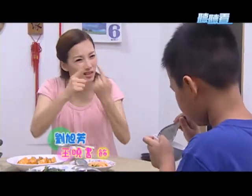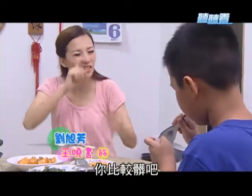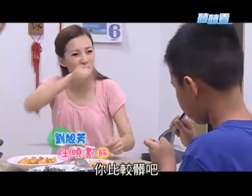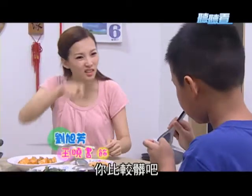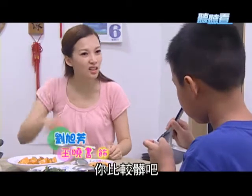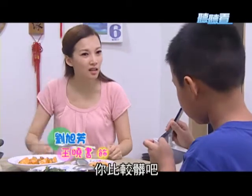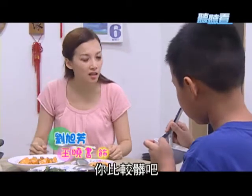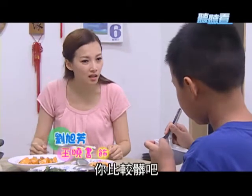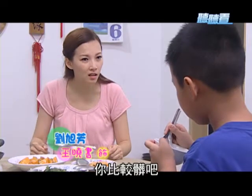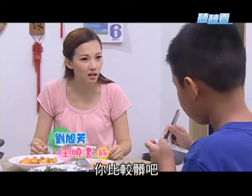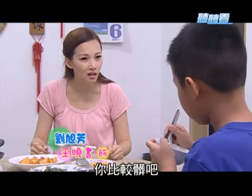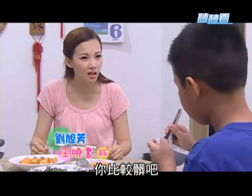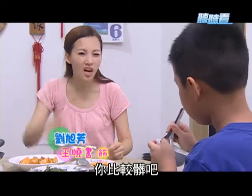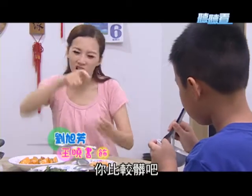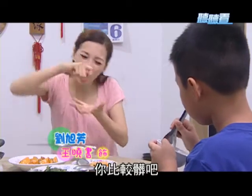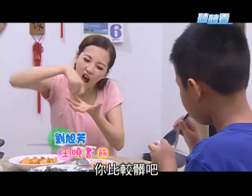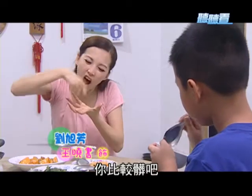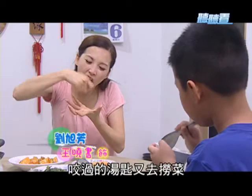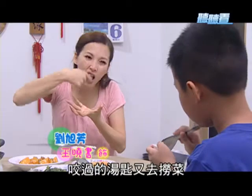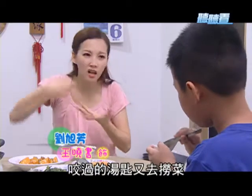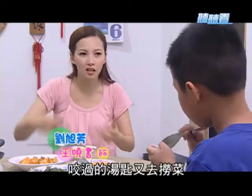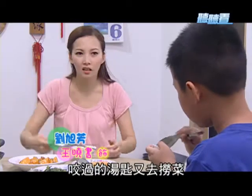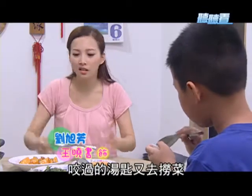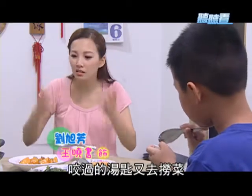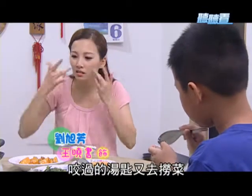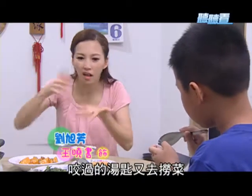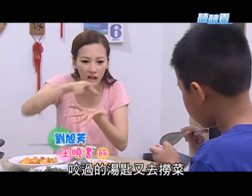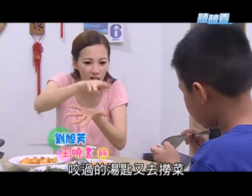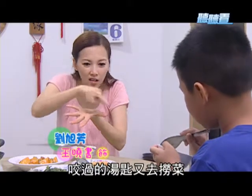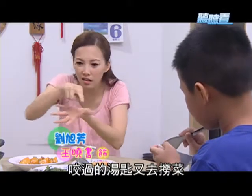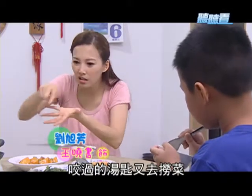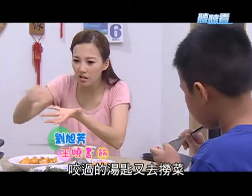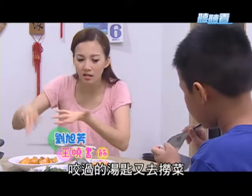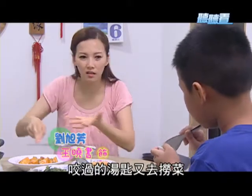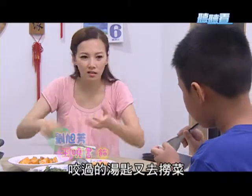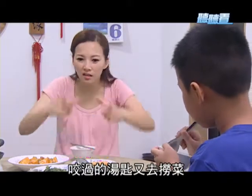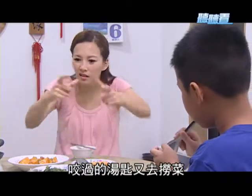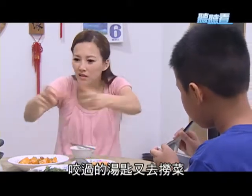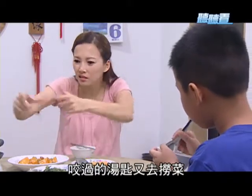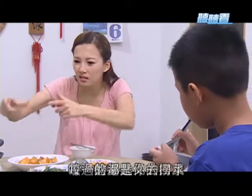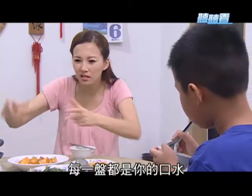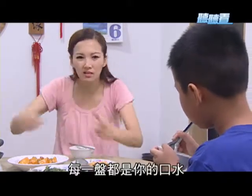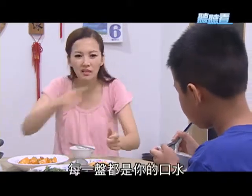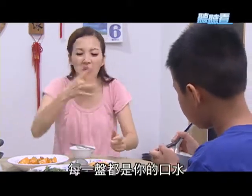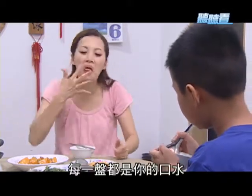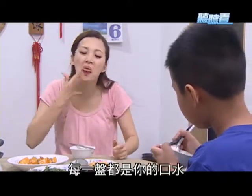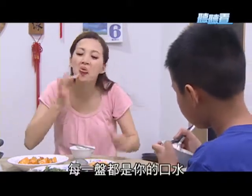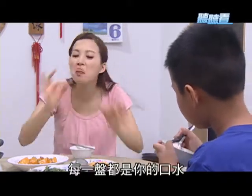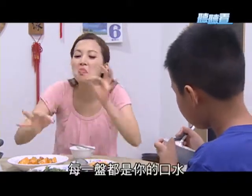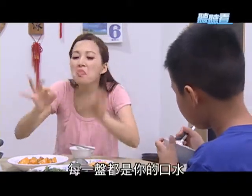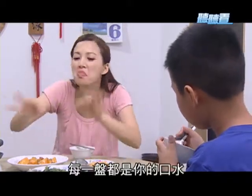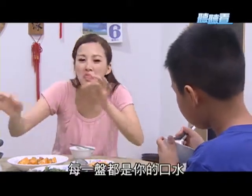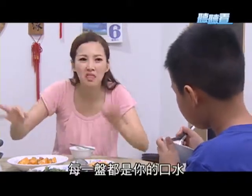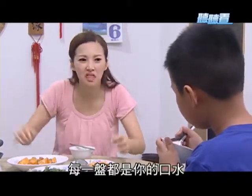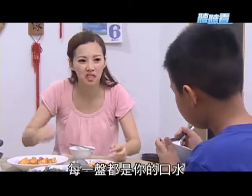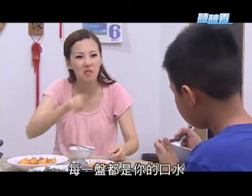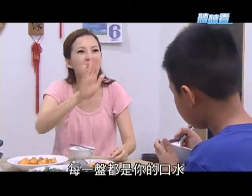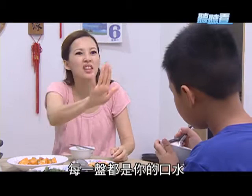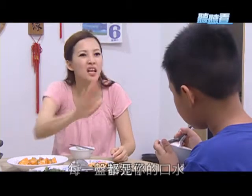你比较脏吧，咬过的汤匙又去捞菜，每一盘都是你的口水，脏